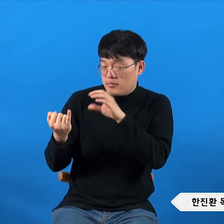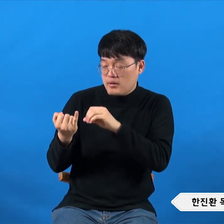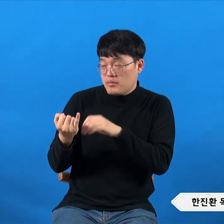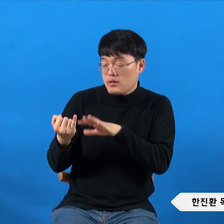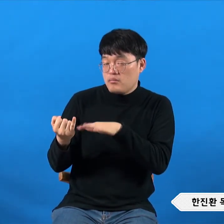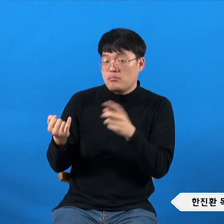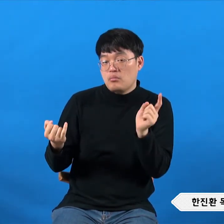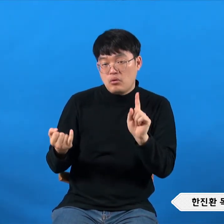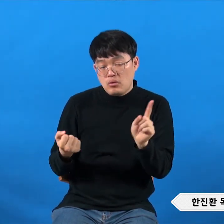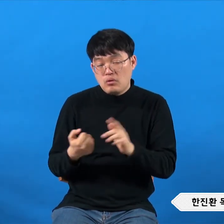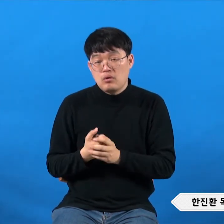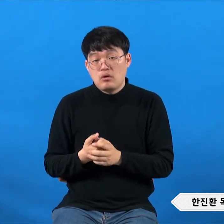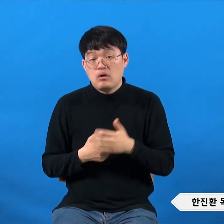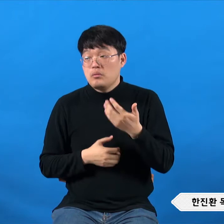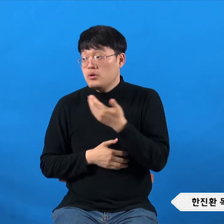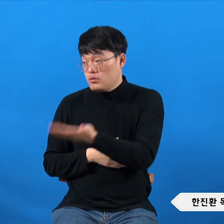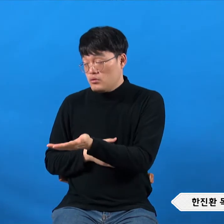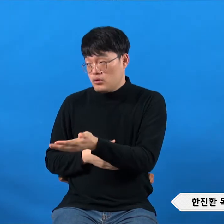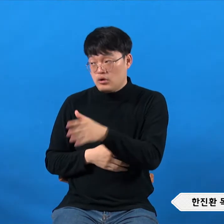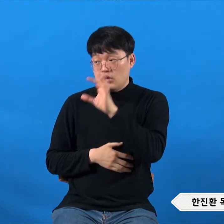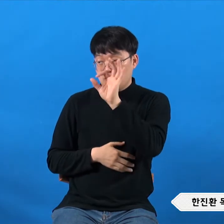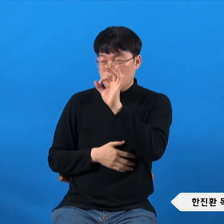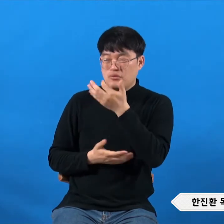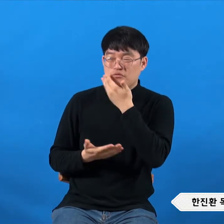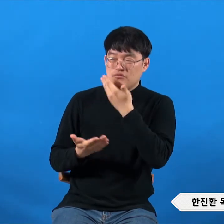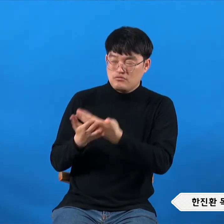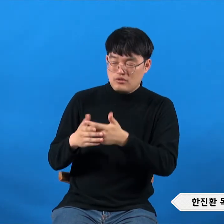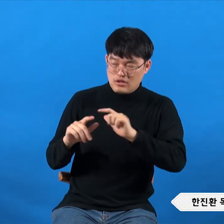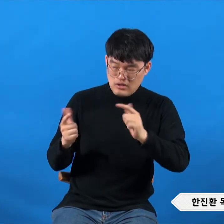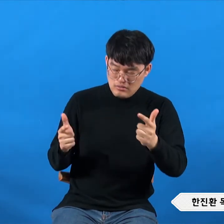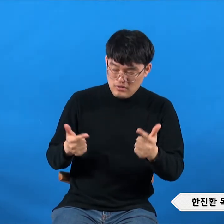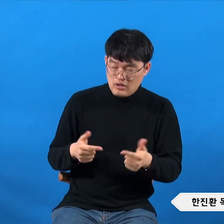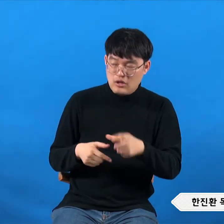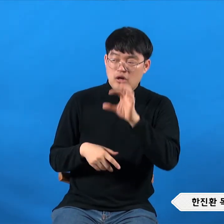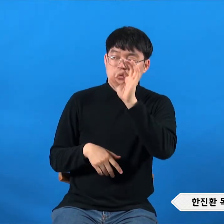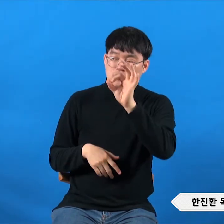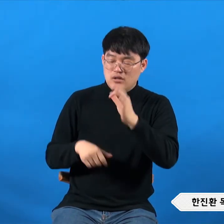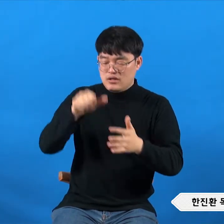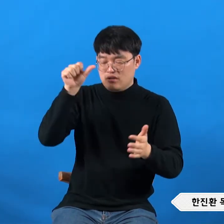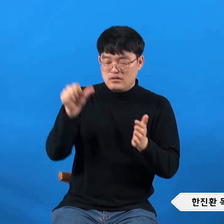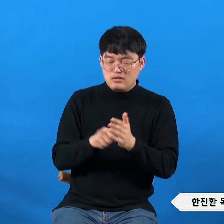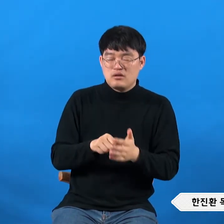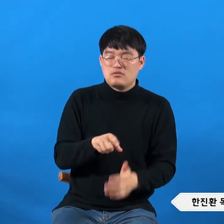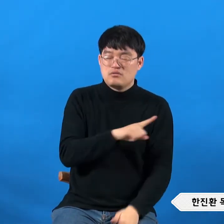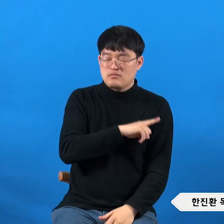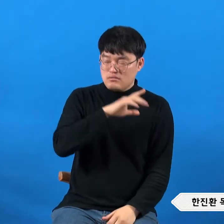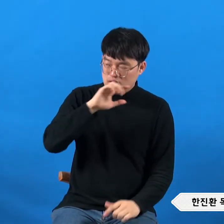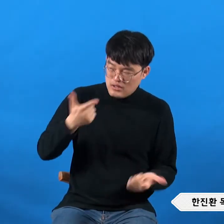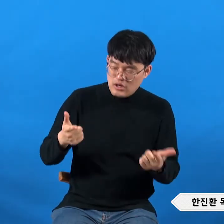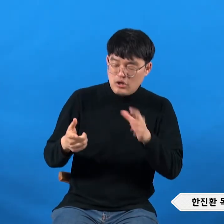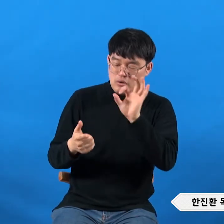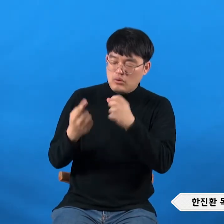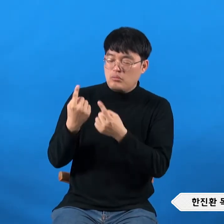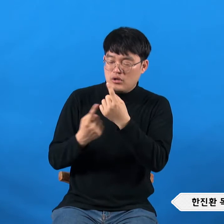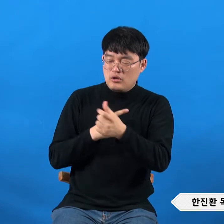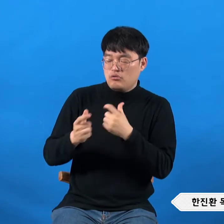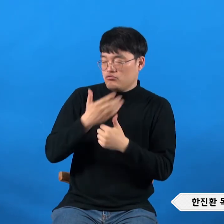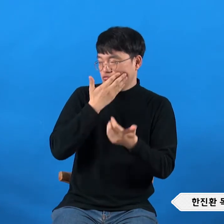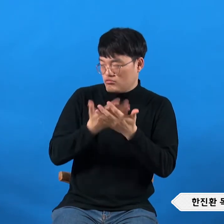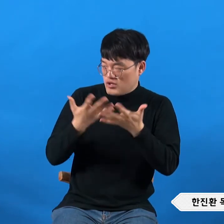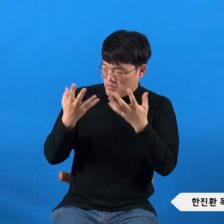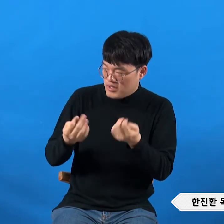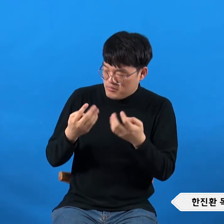했습니다. 주로 돈이 그렇게 중요한 게 아닙니다. 돈이 인생의 최고는 아닙니다. 돈보다 중요한